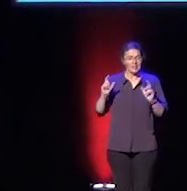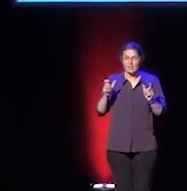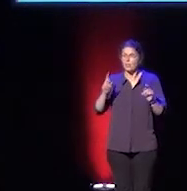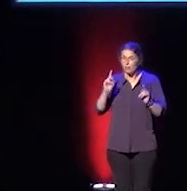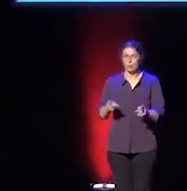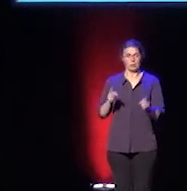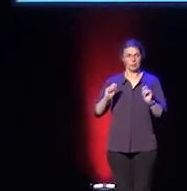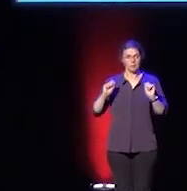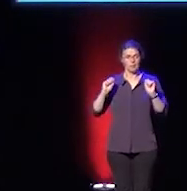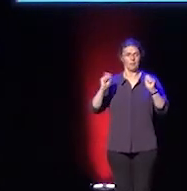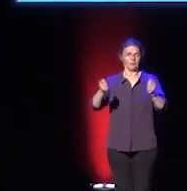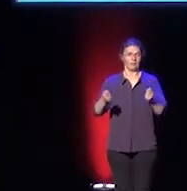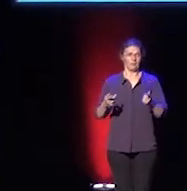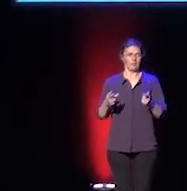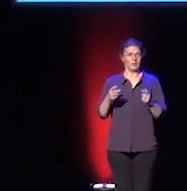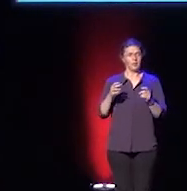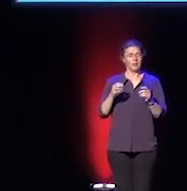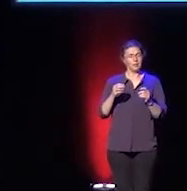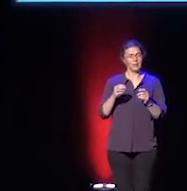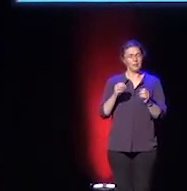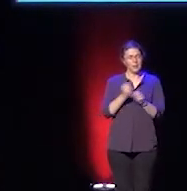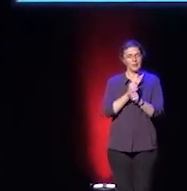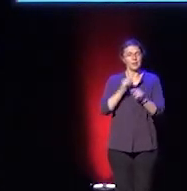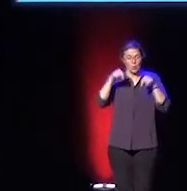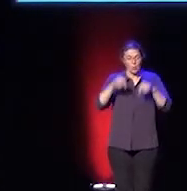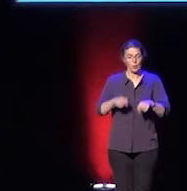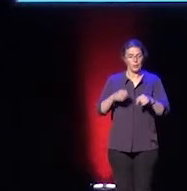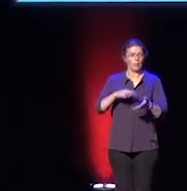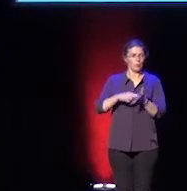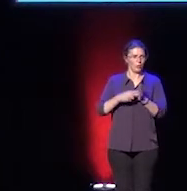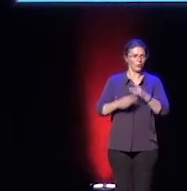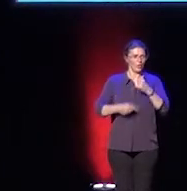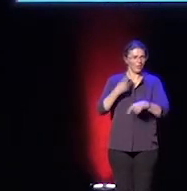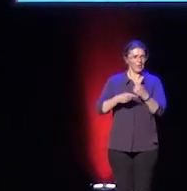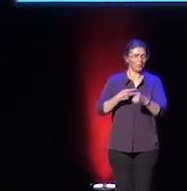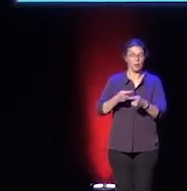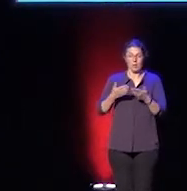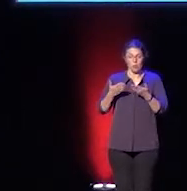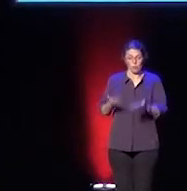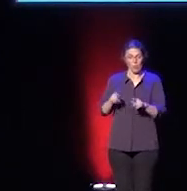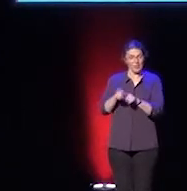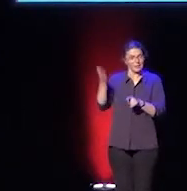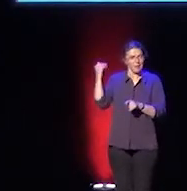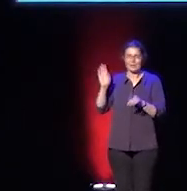aufgefordert, allgemein dafür zu sorgen, dass solche politischen Entwicklungen sich nicht wiederholen.